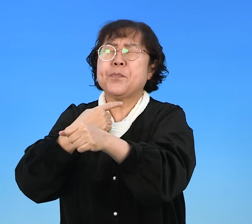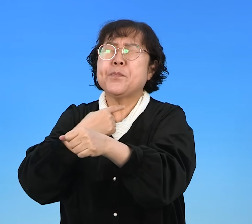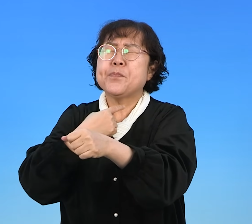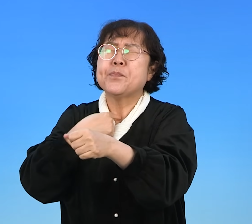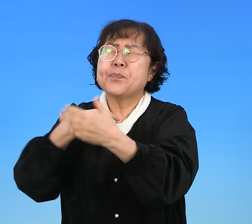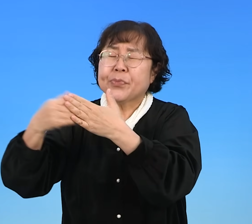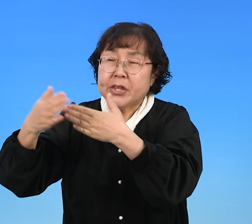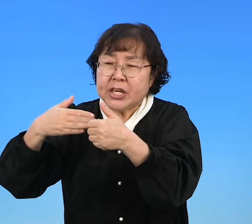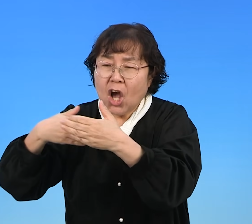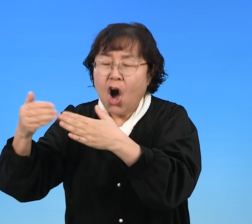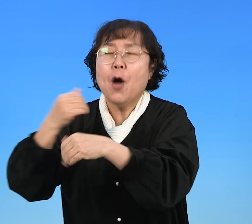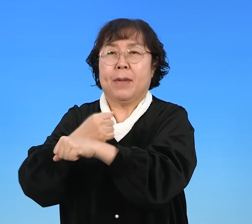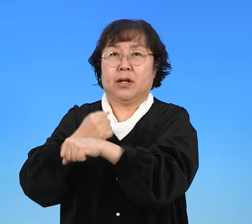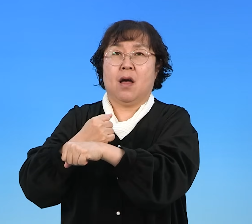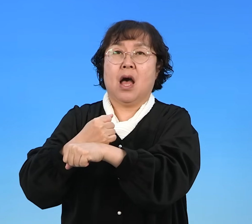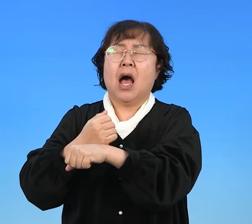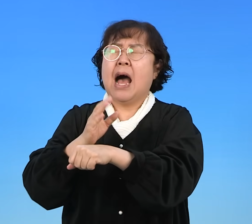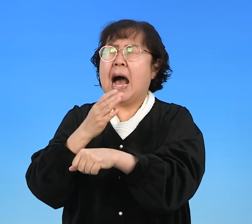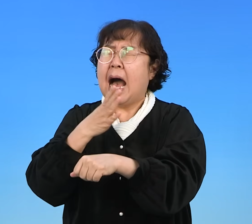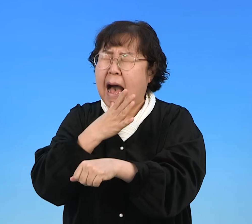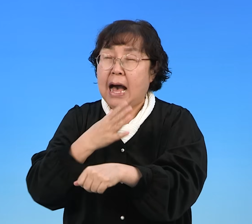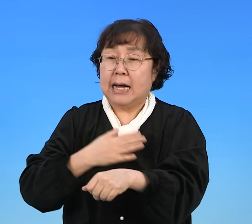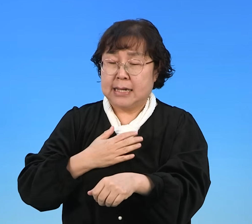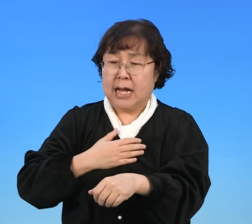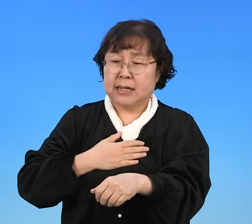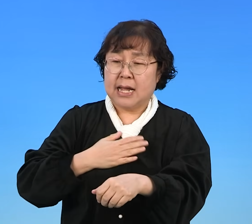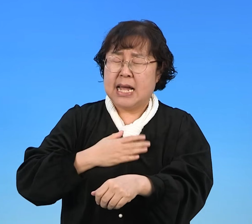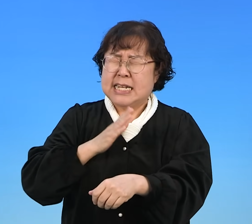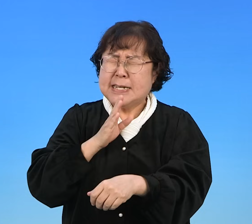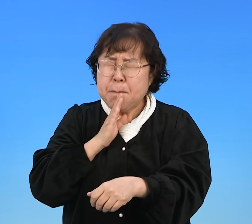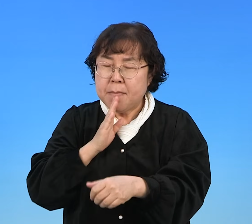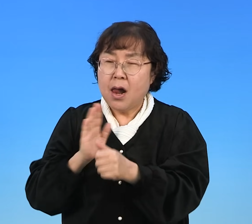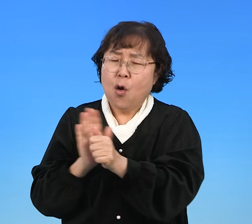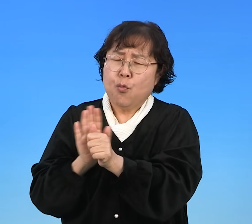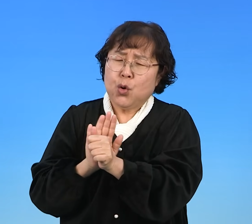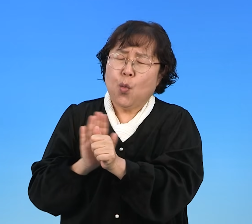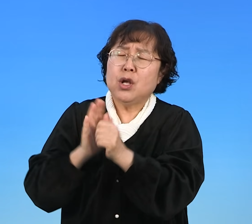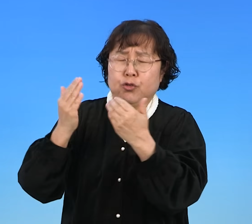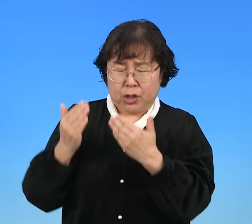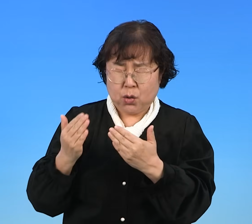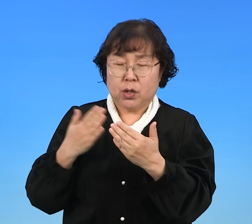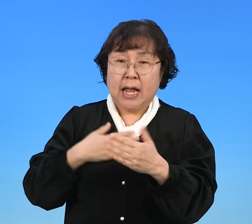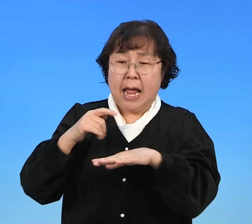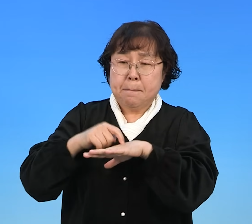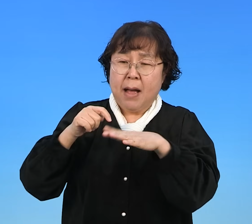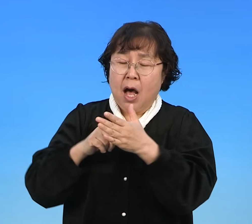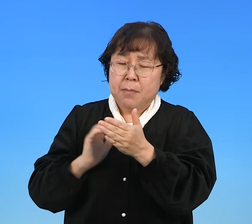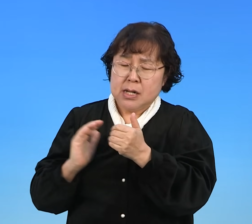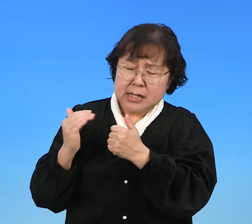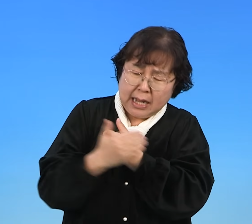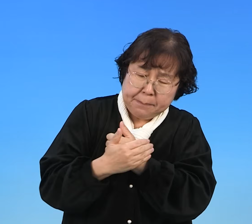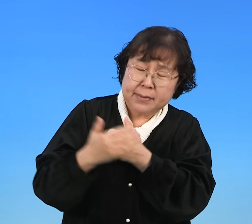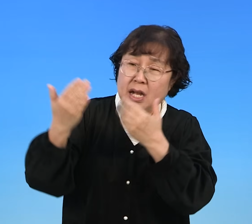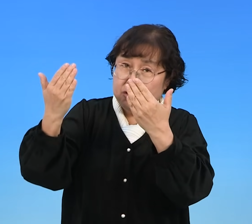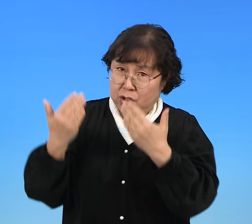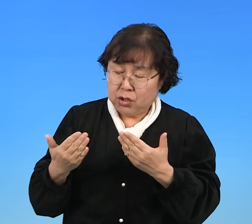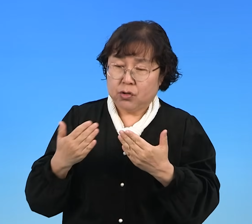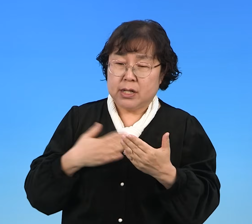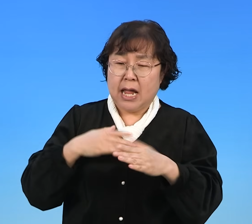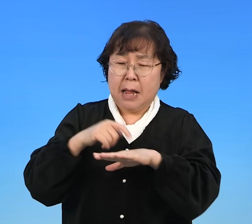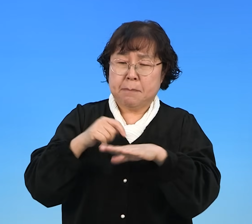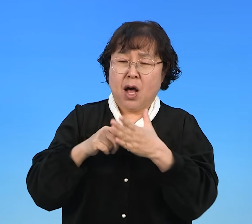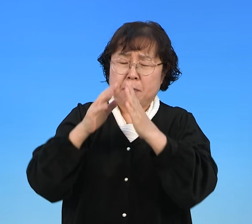거예요. 실제적으로 싸매어 주시는구나, 실제적으로 쓰라린 내 마음을 주님께서 어루만져 주시는구나,